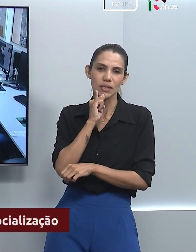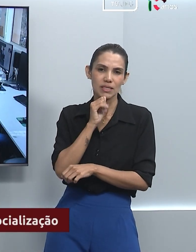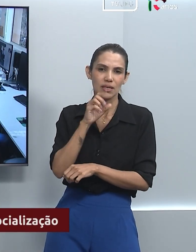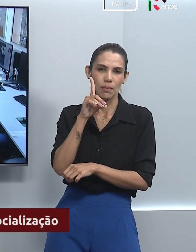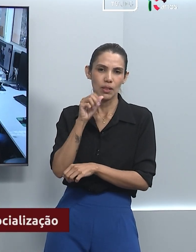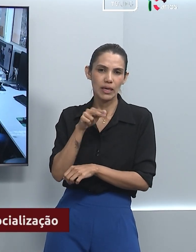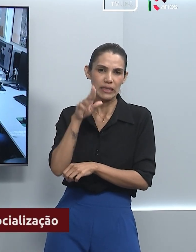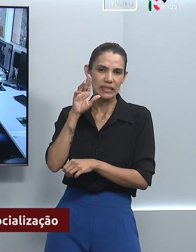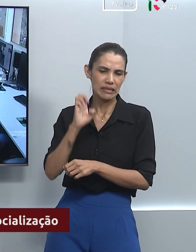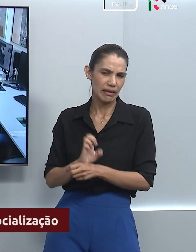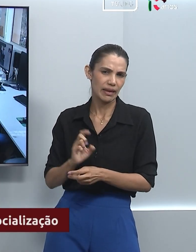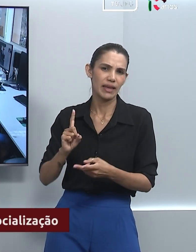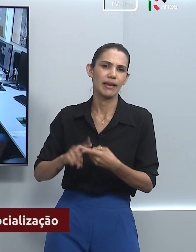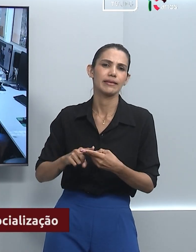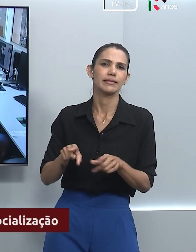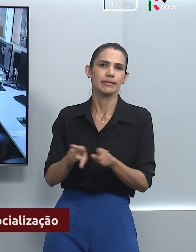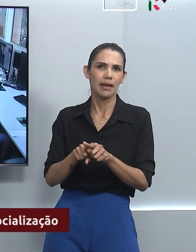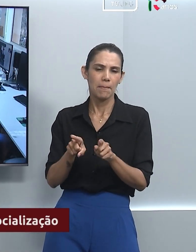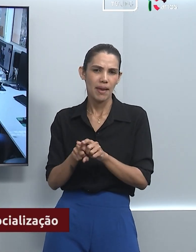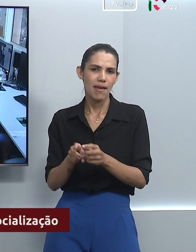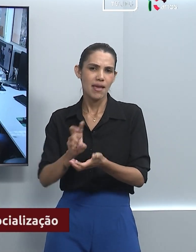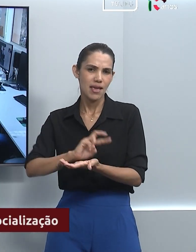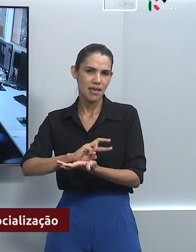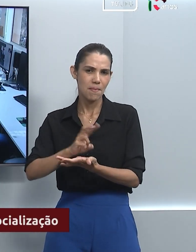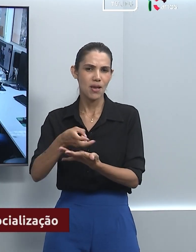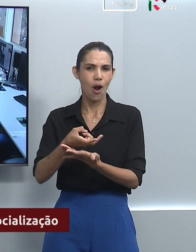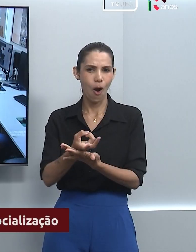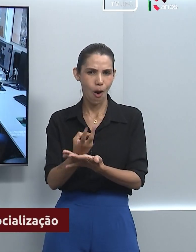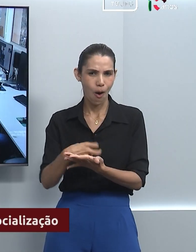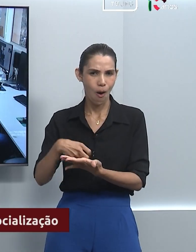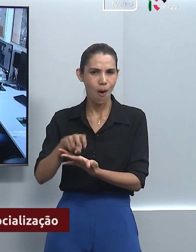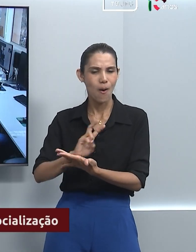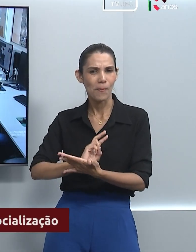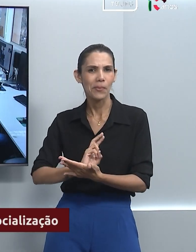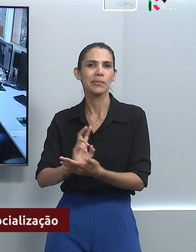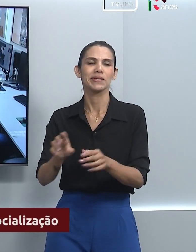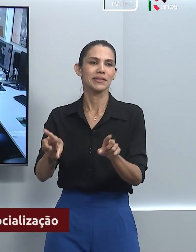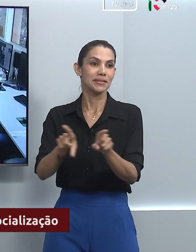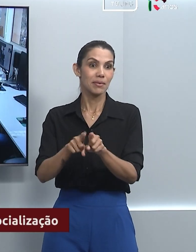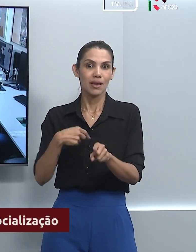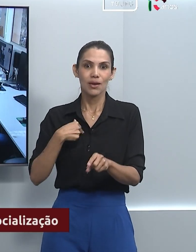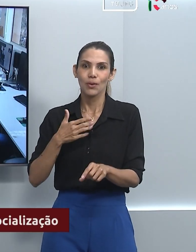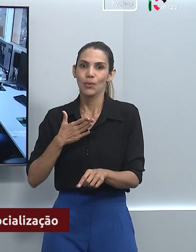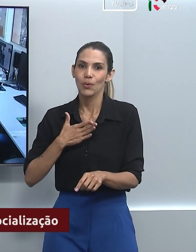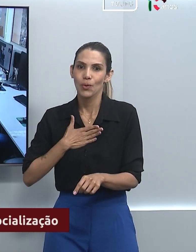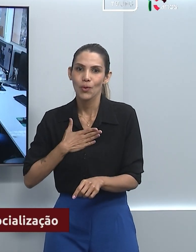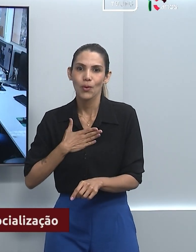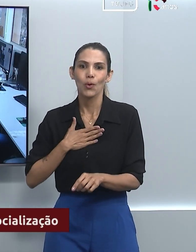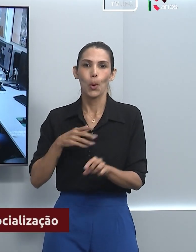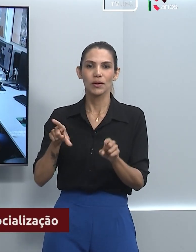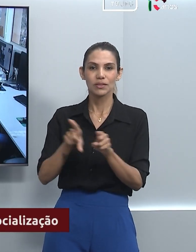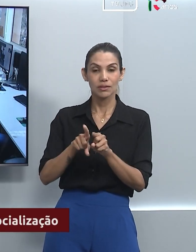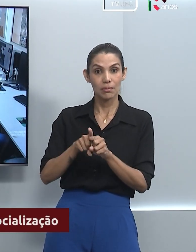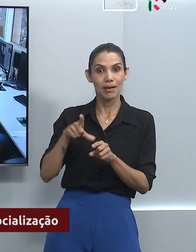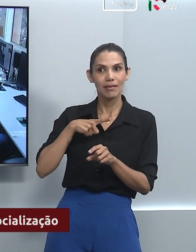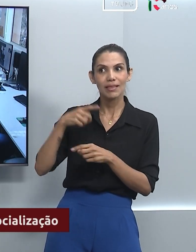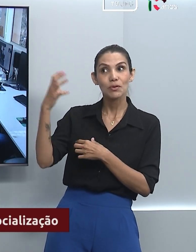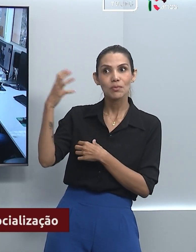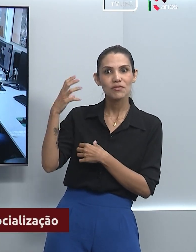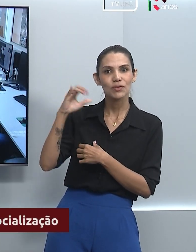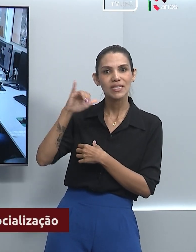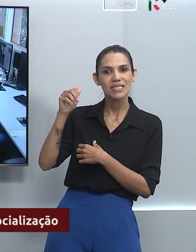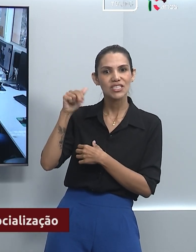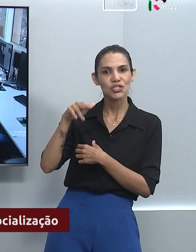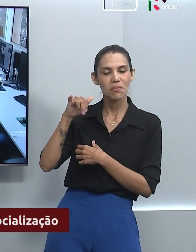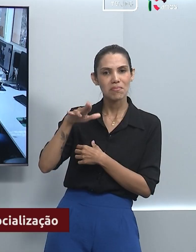dancehall. E aí isso inclui o hip hop e danças de com vários estilos. Uma dança que eu gosto muito, ela é de influência jamaicana. E,